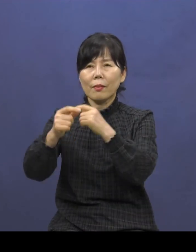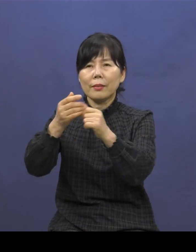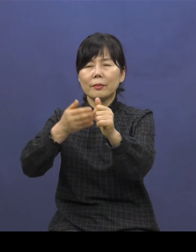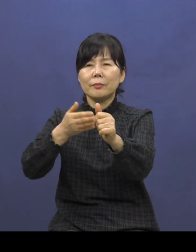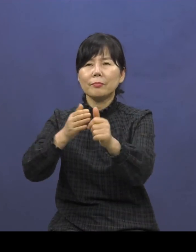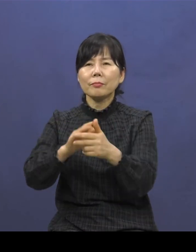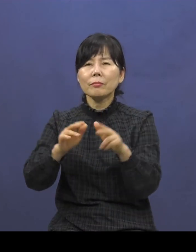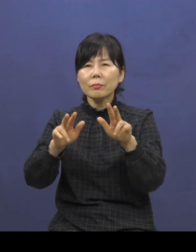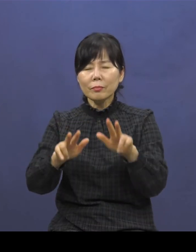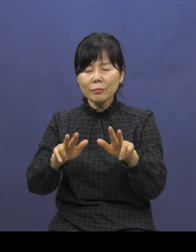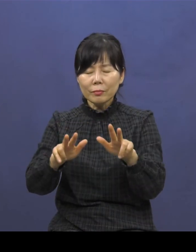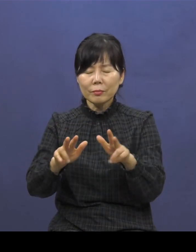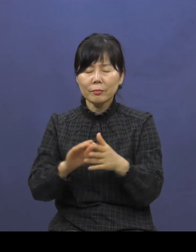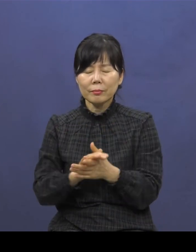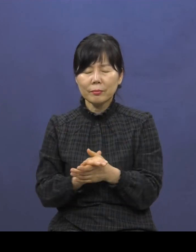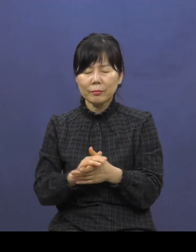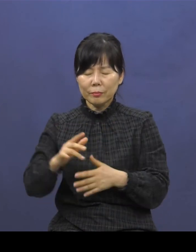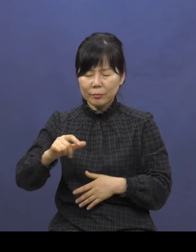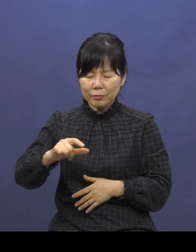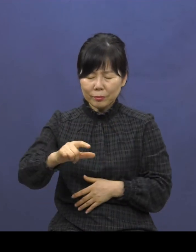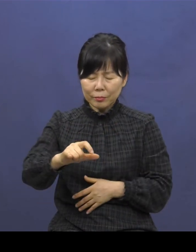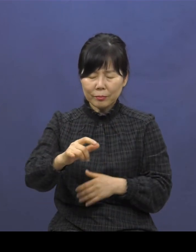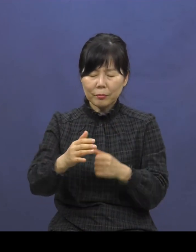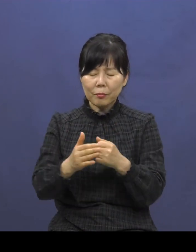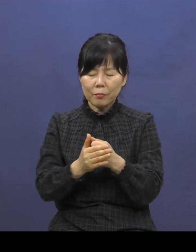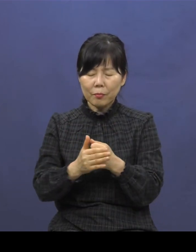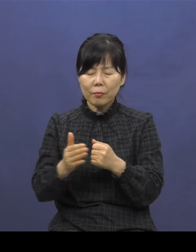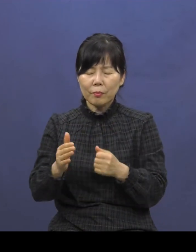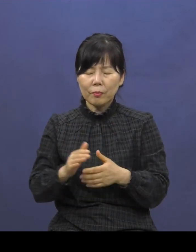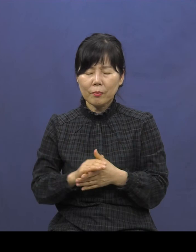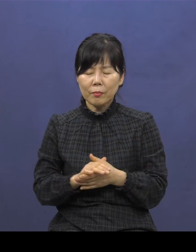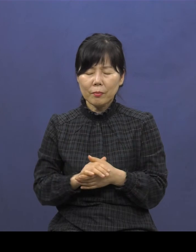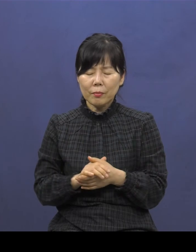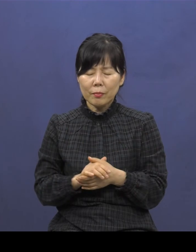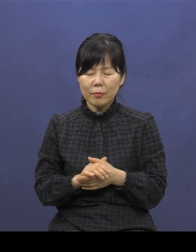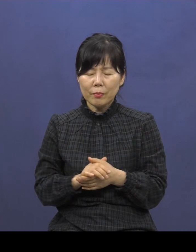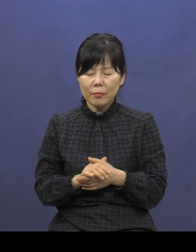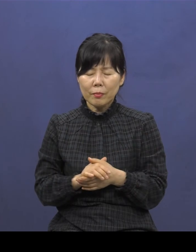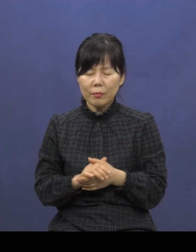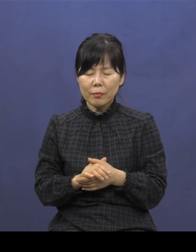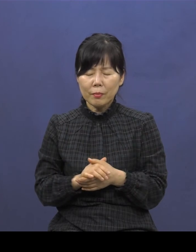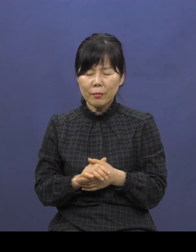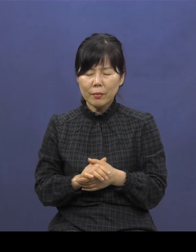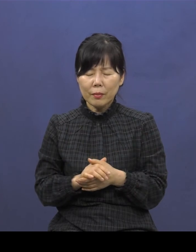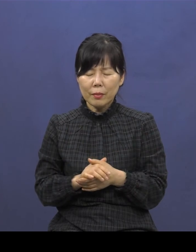번 더 기도하기 원합니다. 정말 지금 이 코로나19 때문에